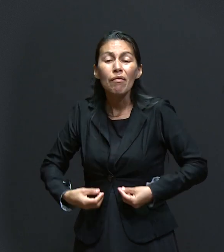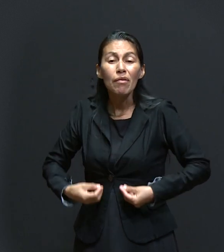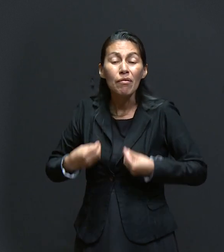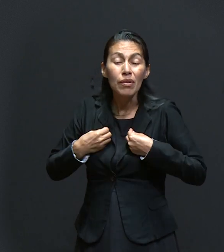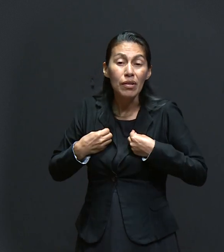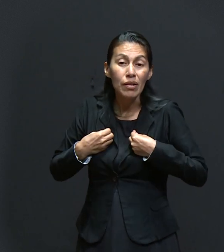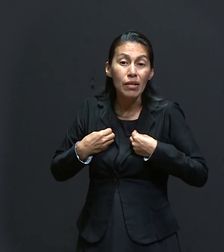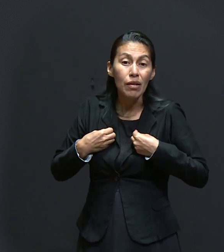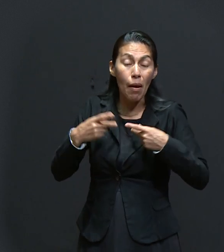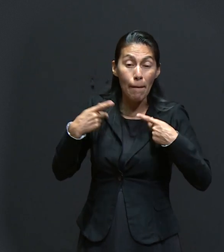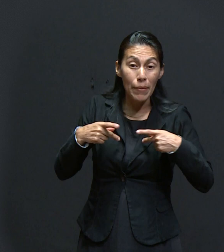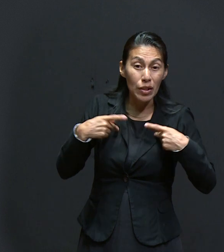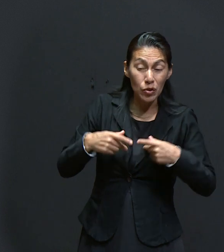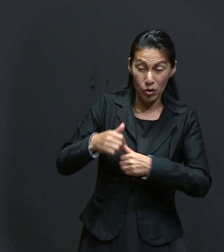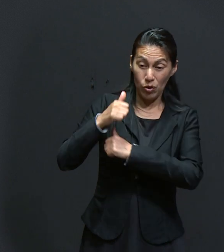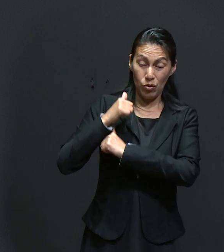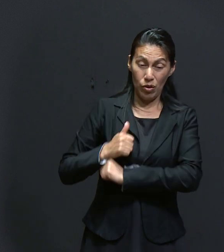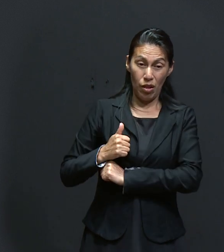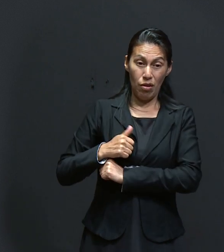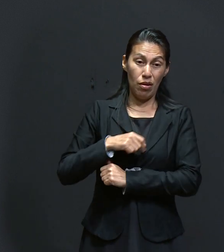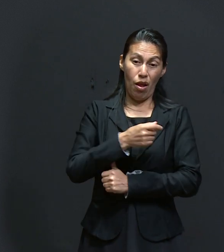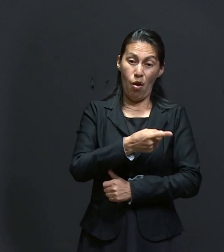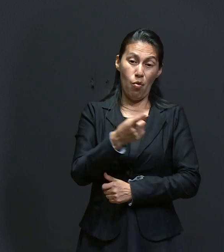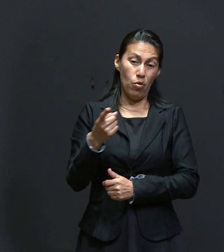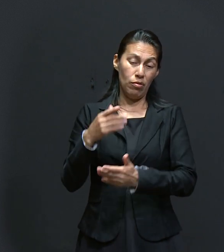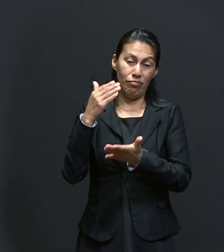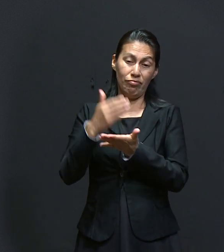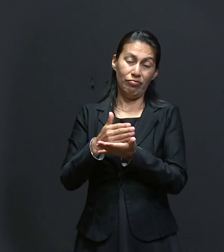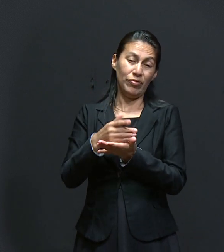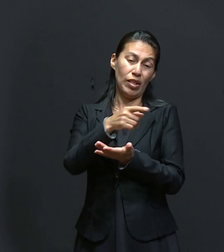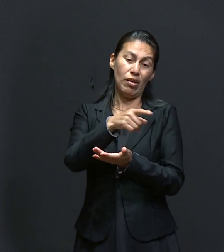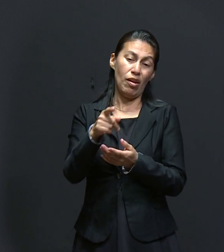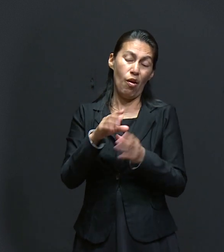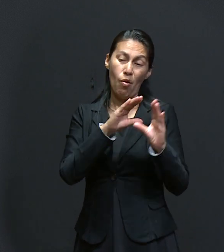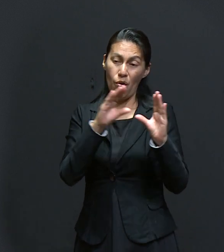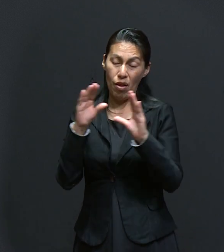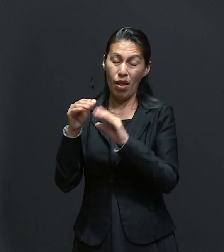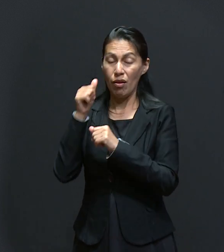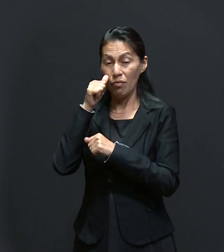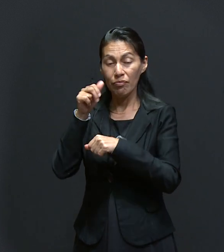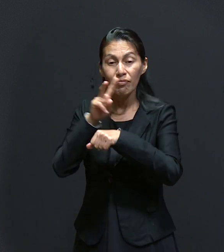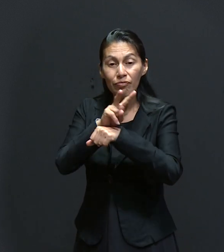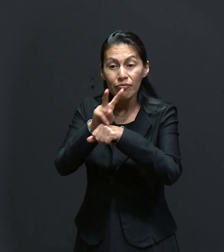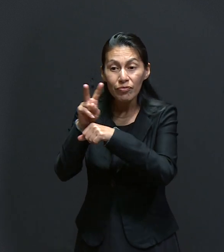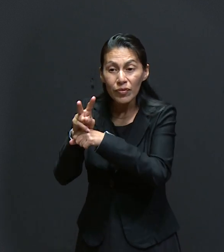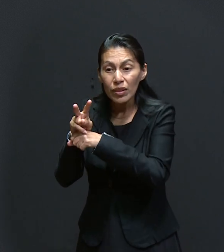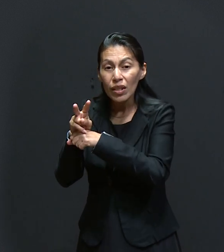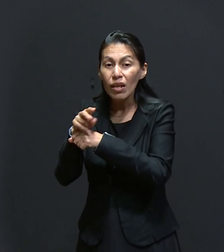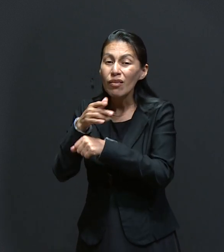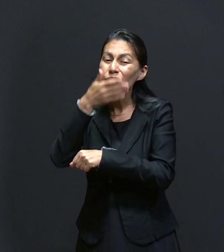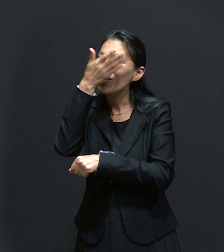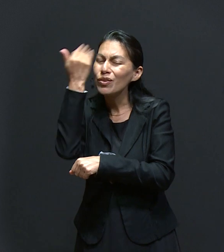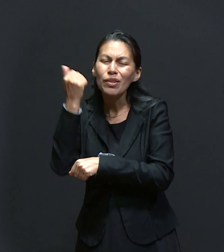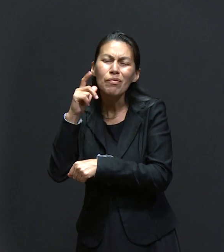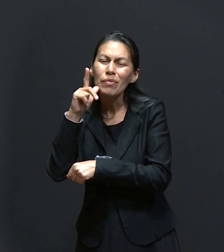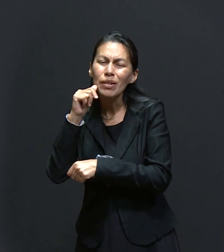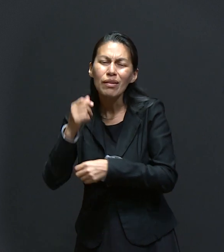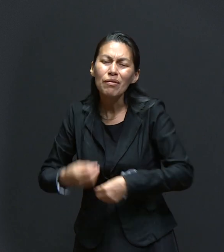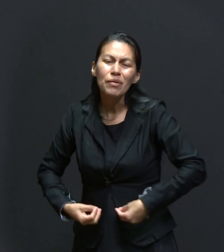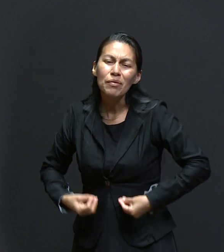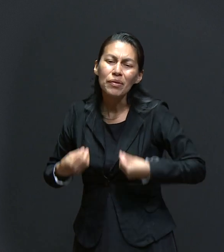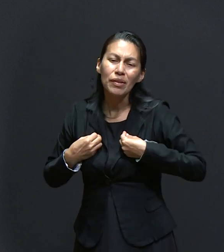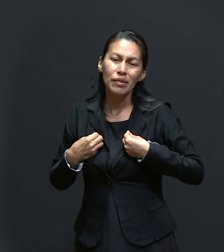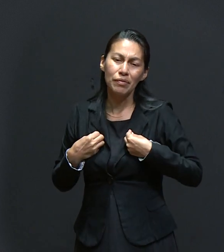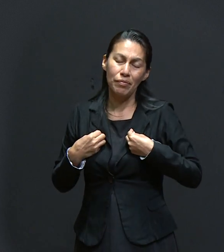los militares que están ahí en retenes no sabemos si volveremos mañana entonces primer proyecto cuando vienen